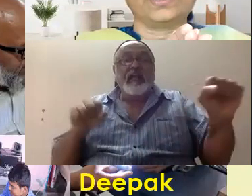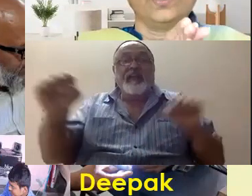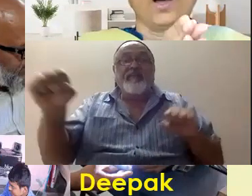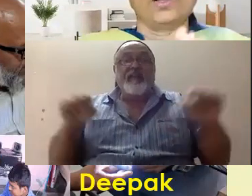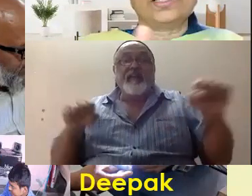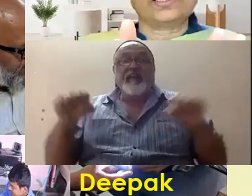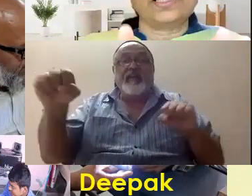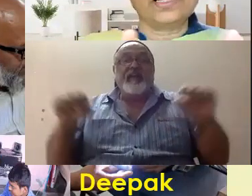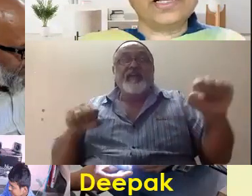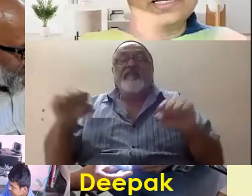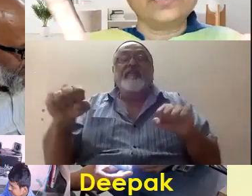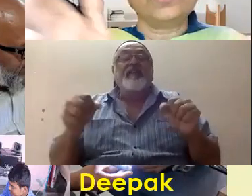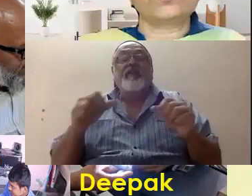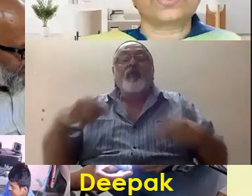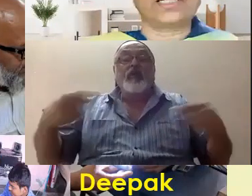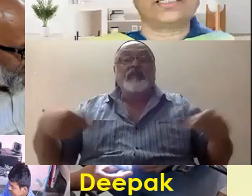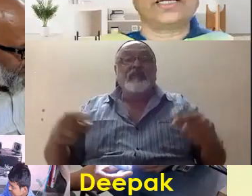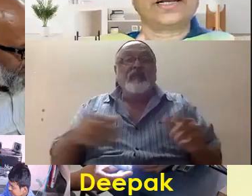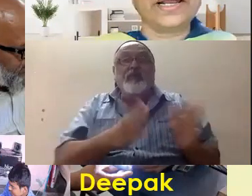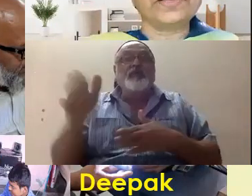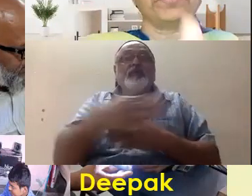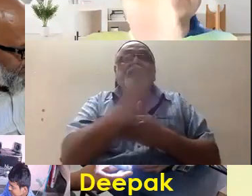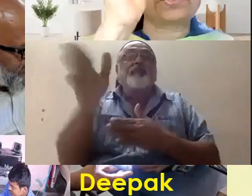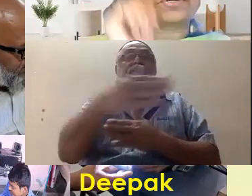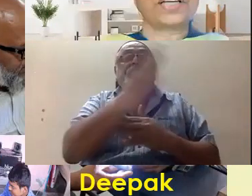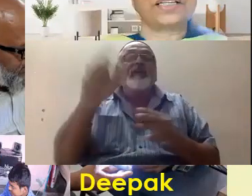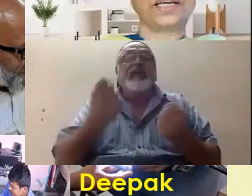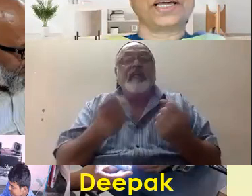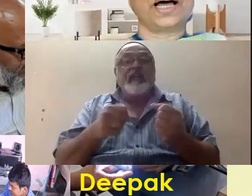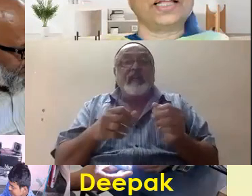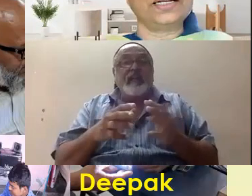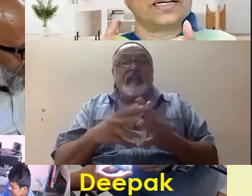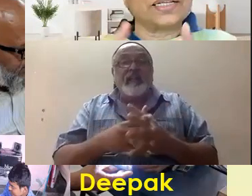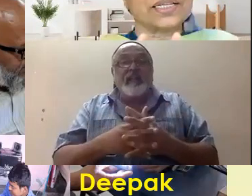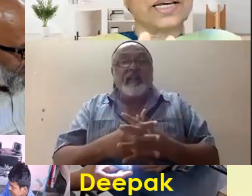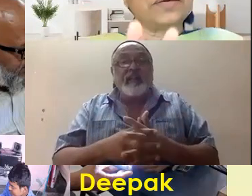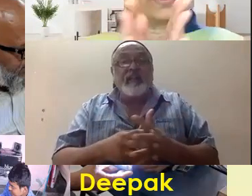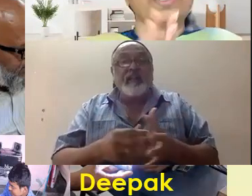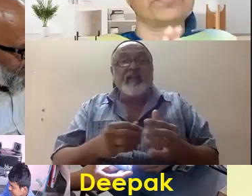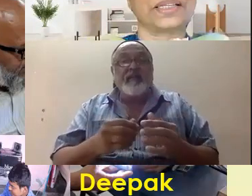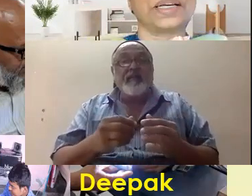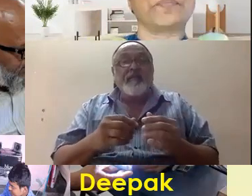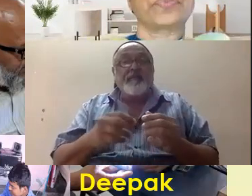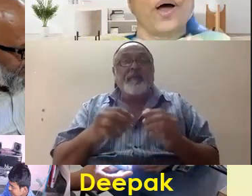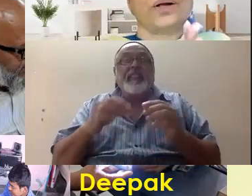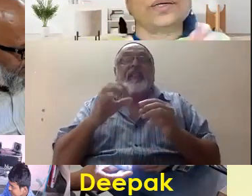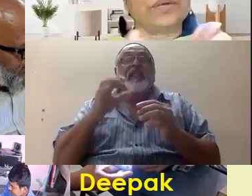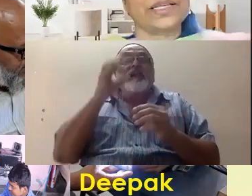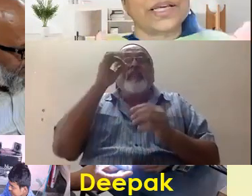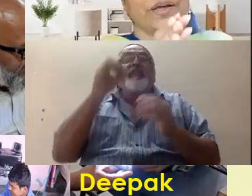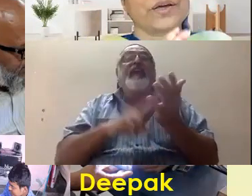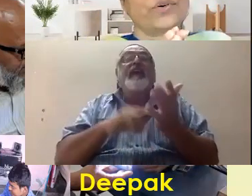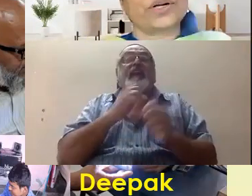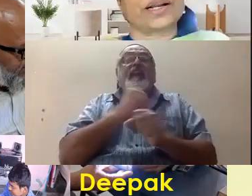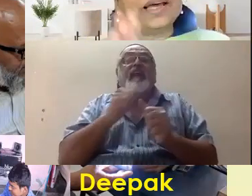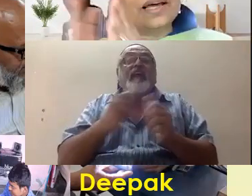hain. और ये गली गली में घुस जाती हैं, ट्रेन के बीच में घुस जाती हैं, गांधीनगर जैसे गली में काम करती हैं और जब नहीं चाहिए